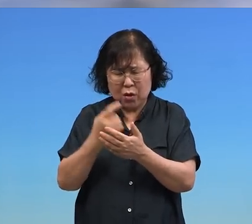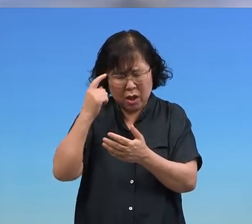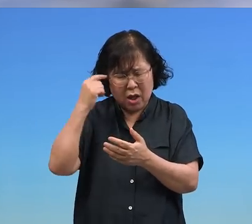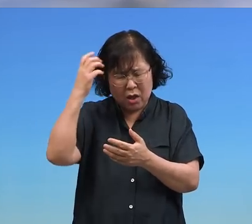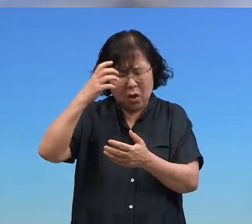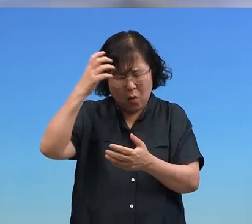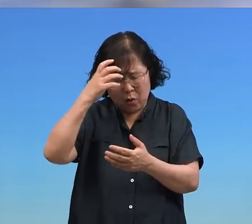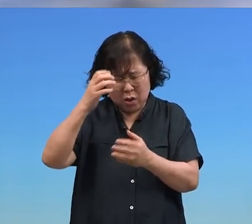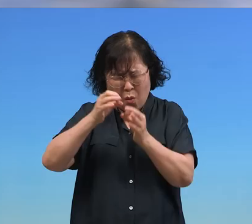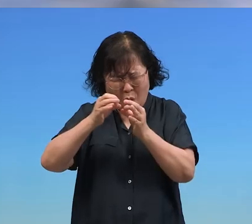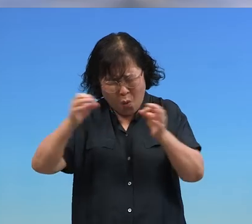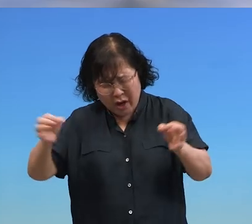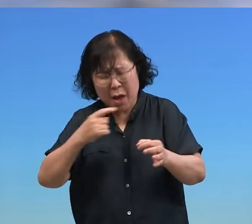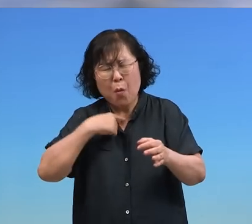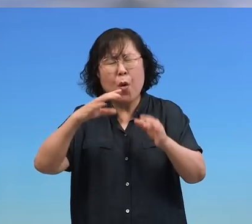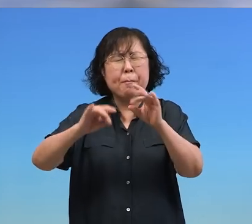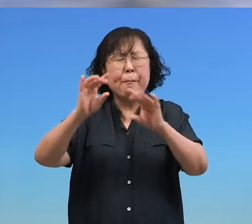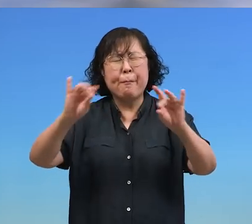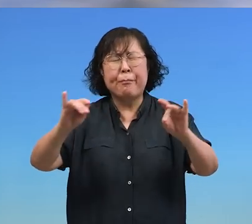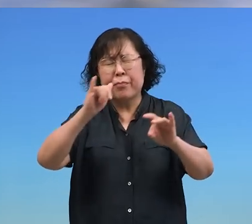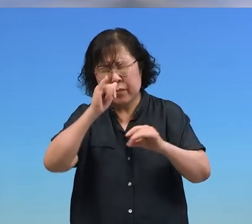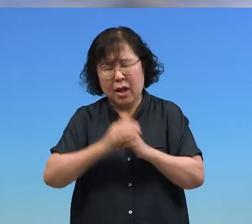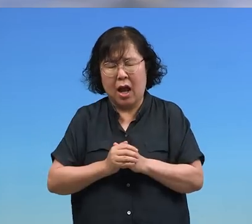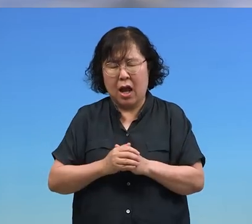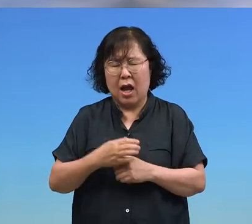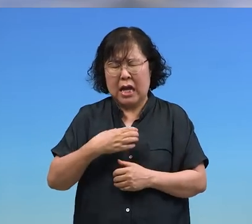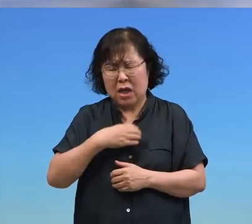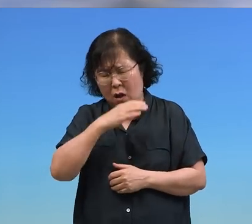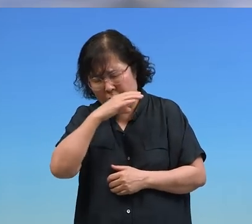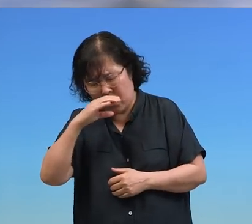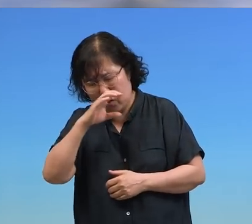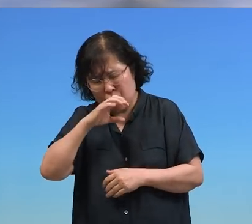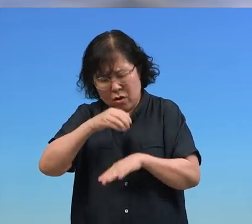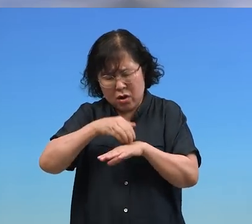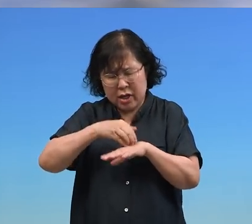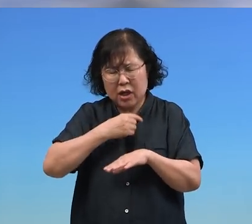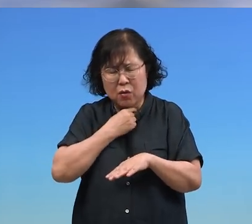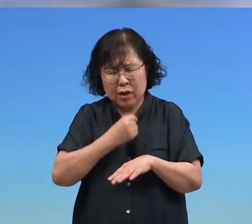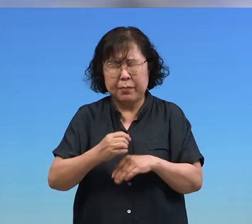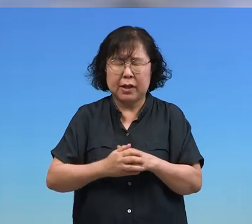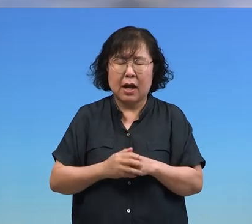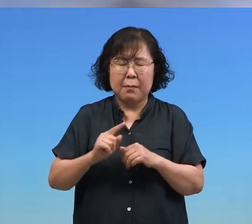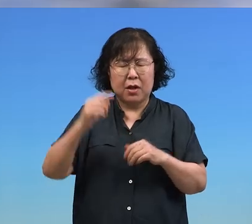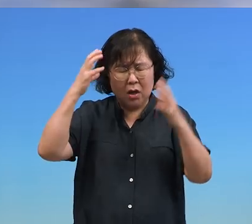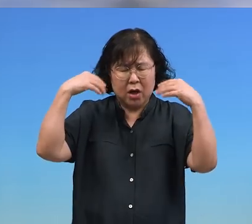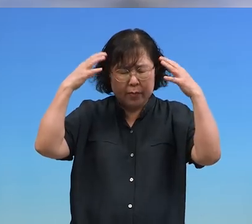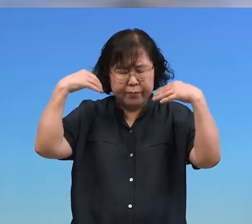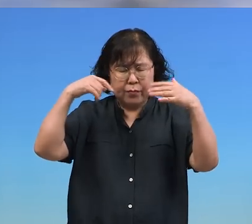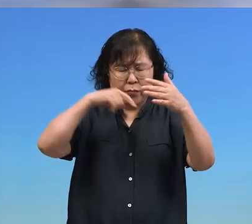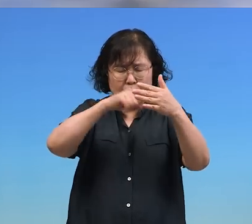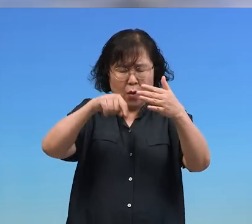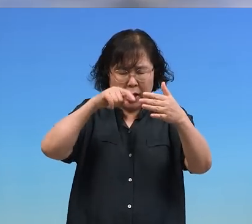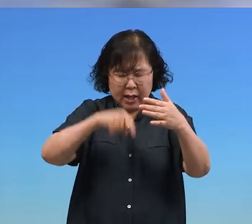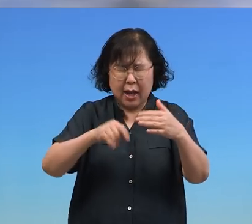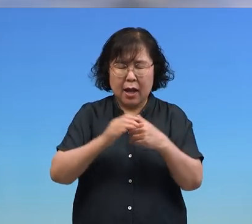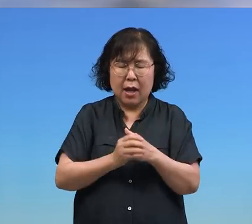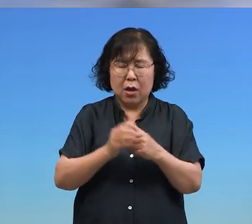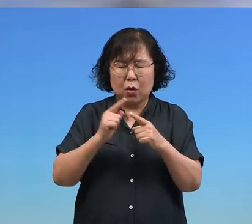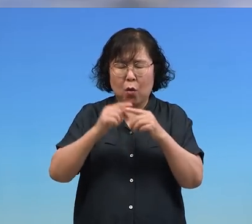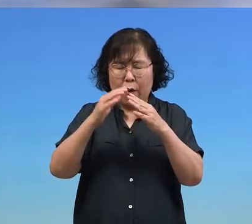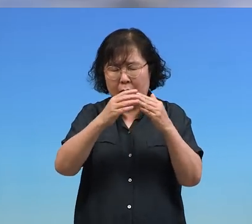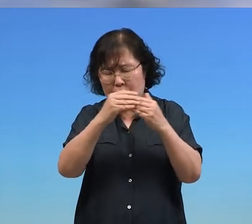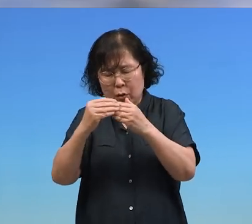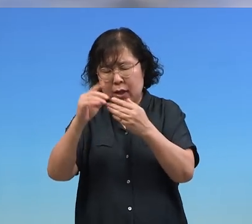있었습니다 하나님 경건을 훈련하기 원합니다 이번 여름 교회가